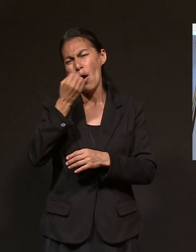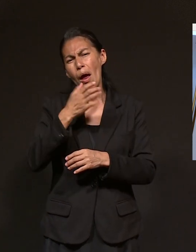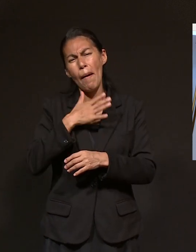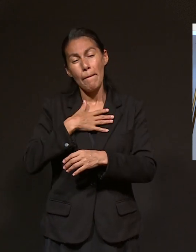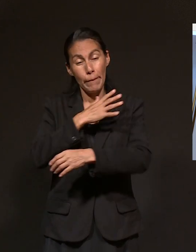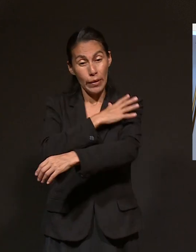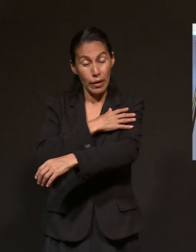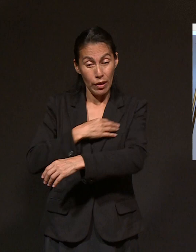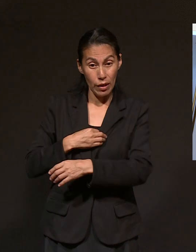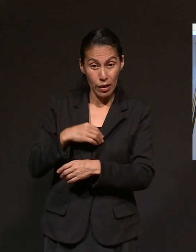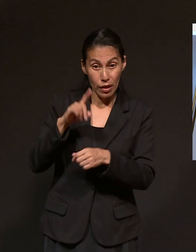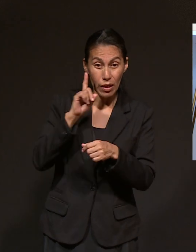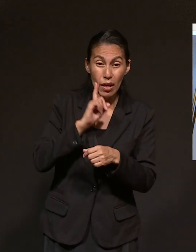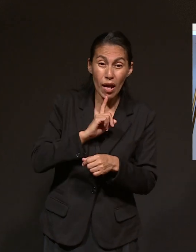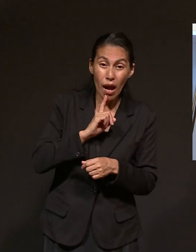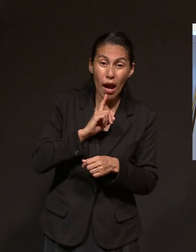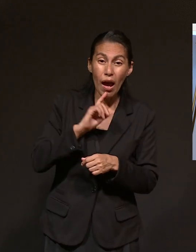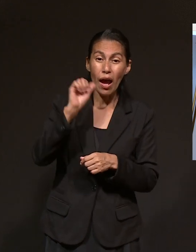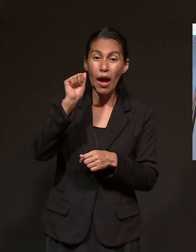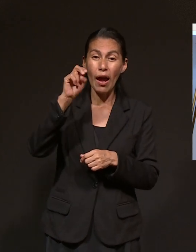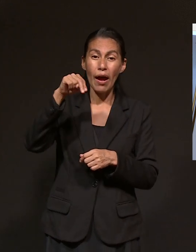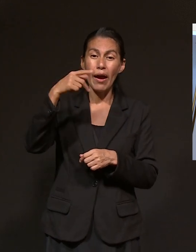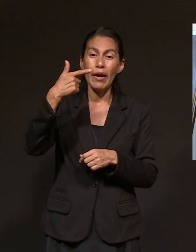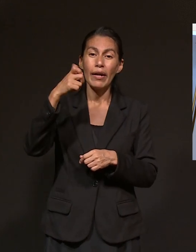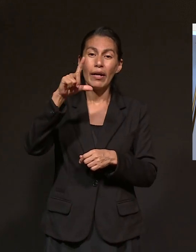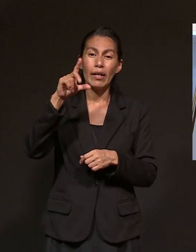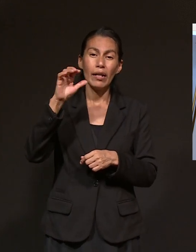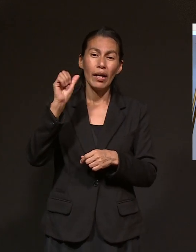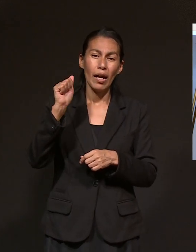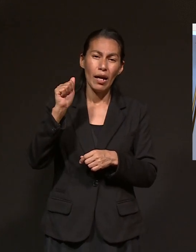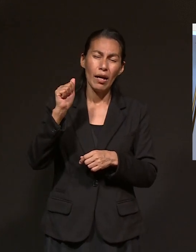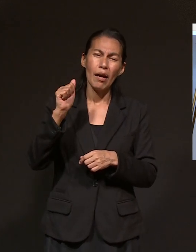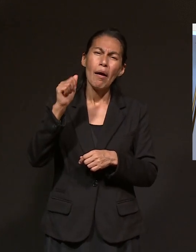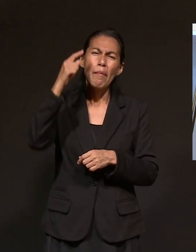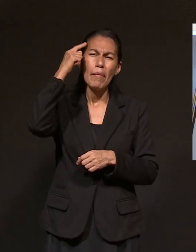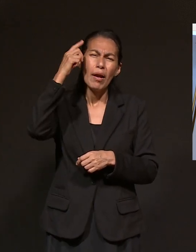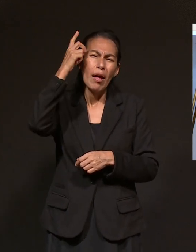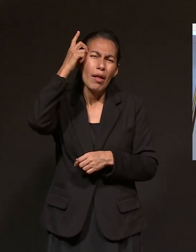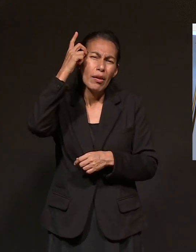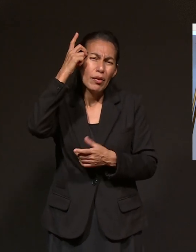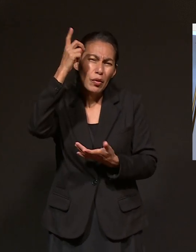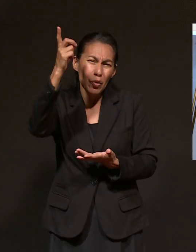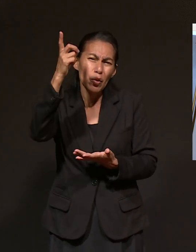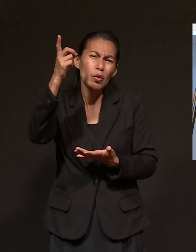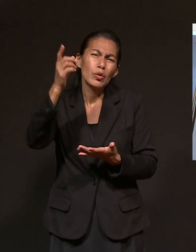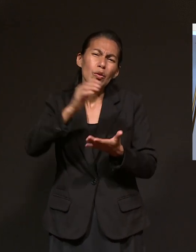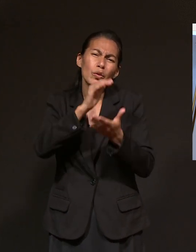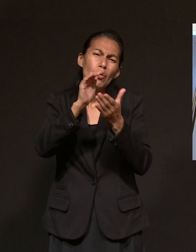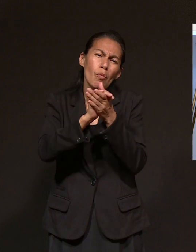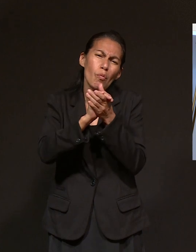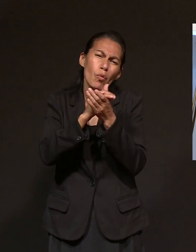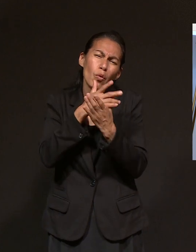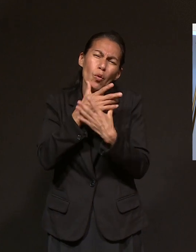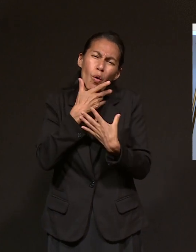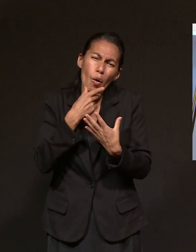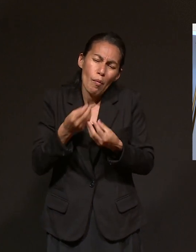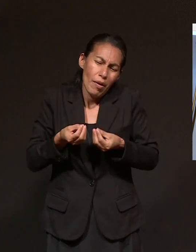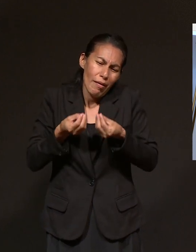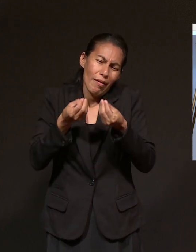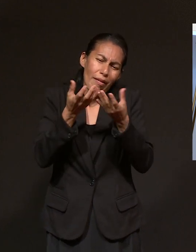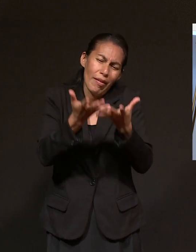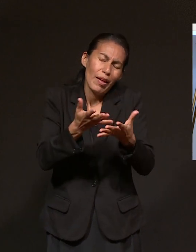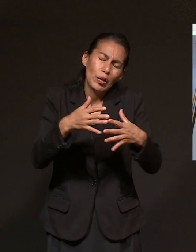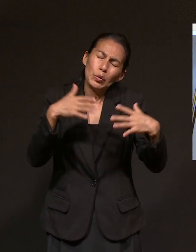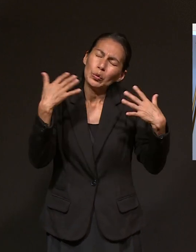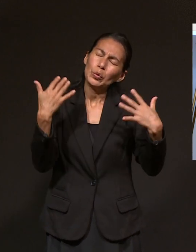Angélica Para que Dios le prepare Un esposito Para toda la vida Amén Y vamos a